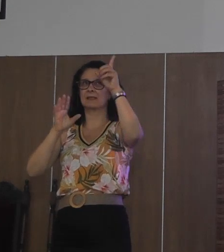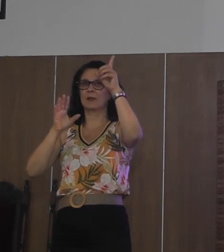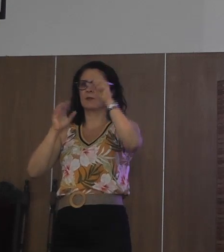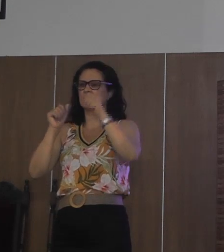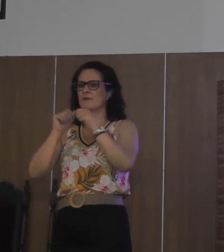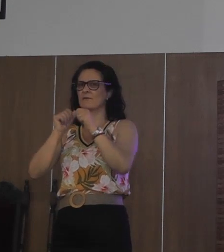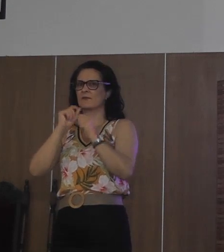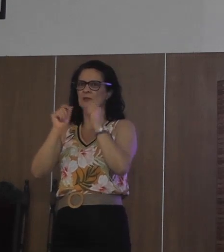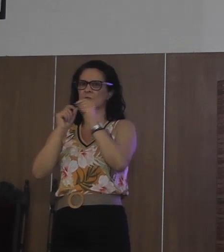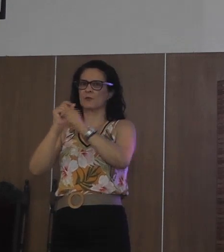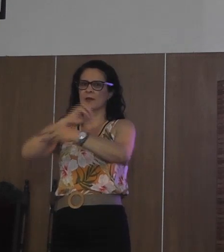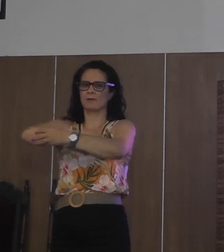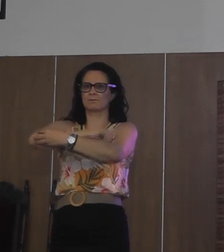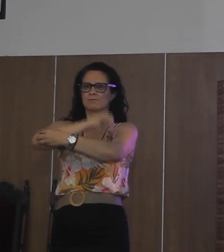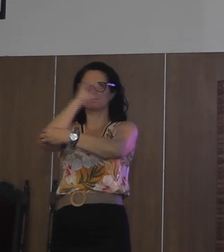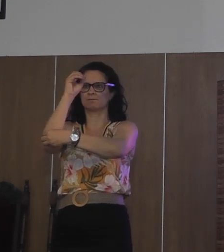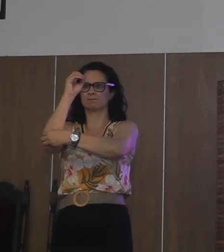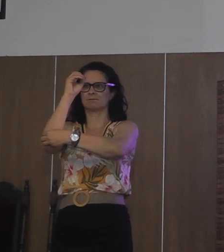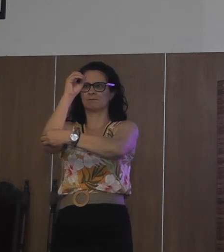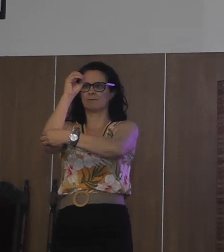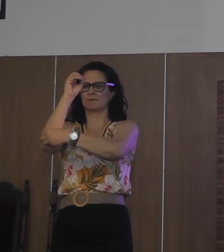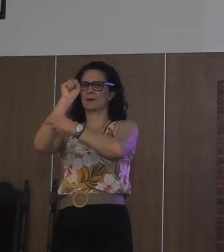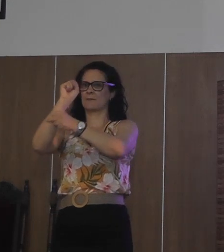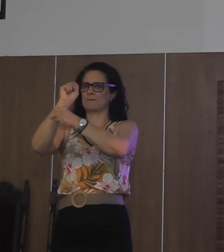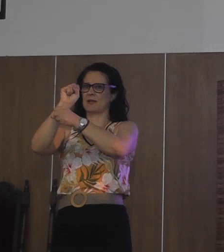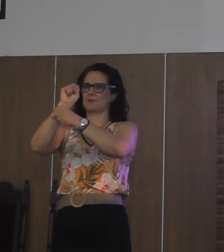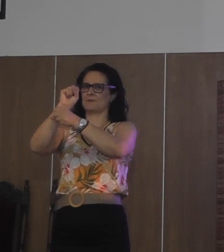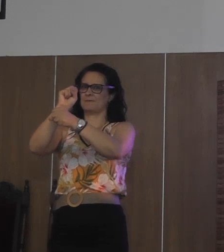Mas tecnicamente quem gira é a terra em volta do sol.